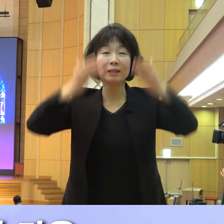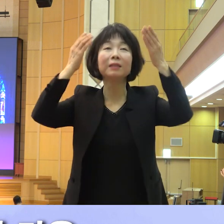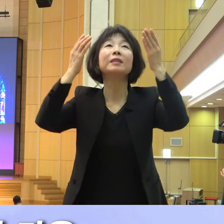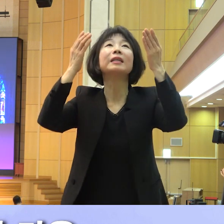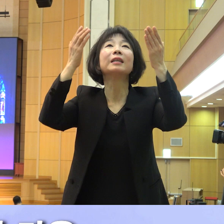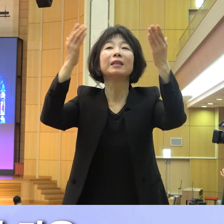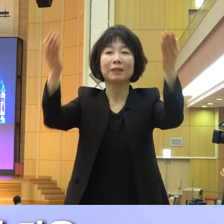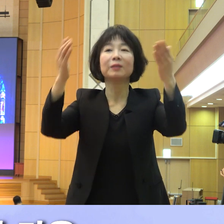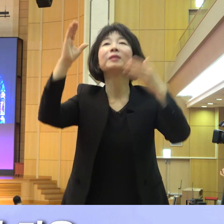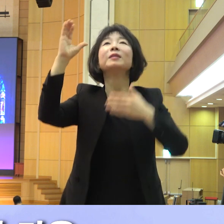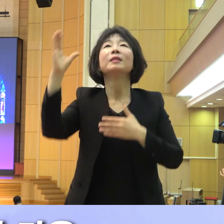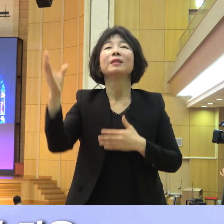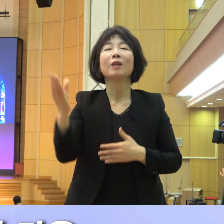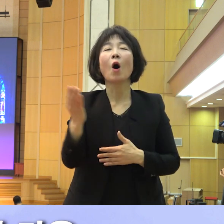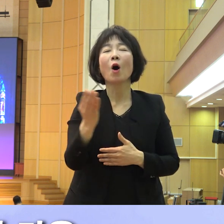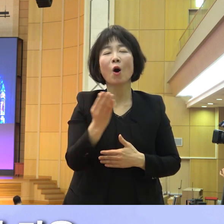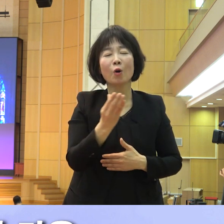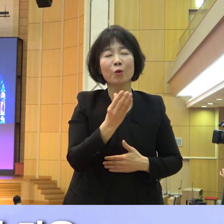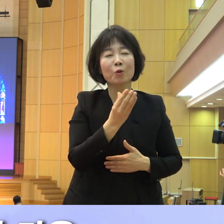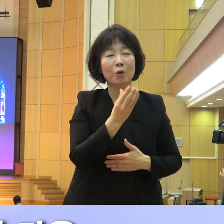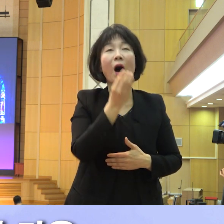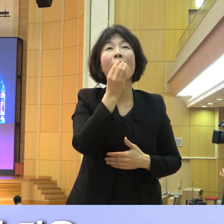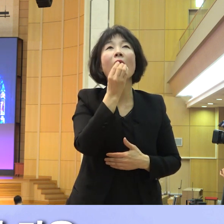오늘 드리는